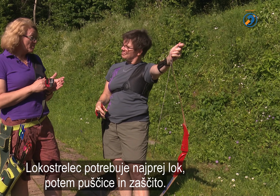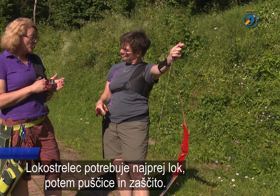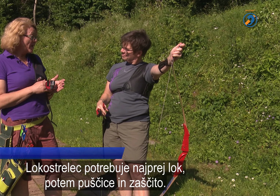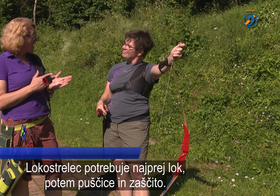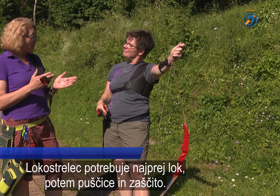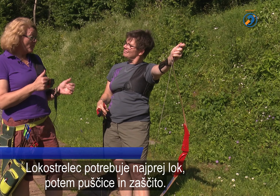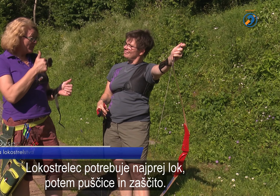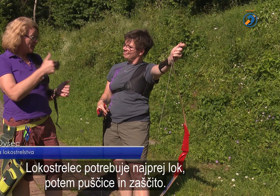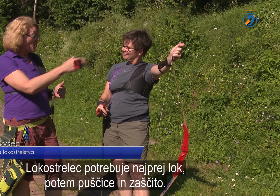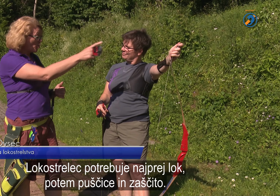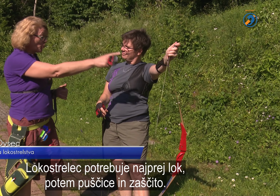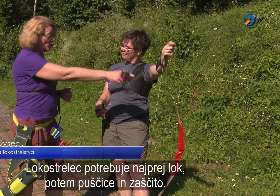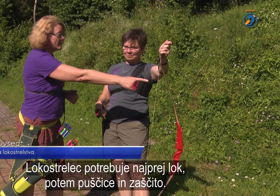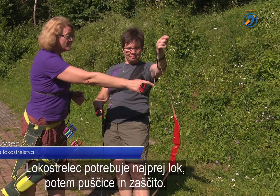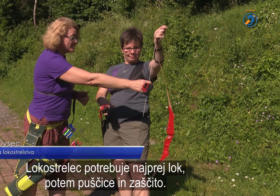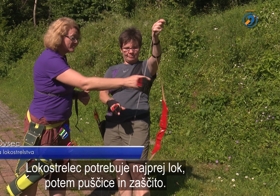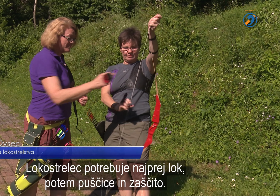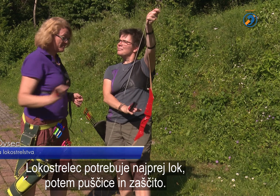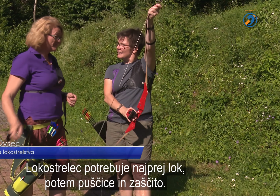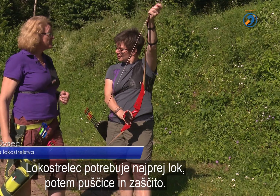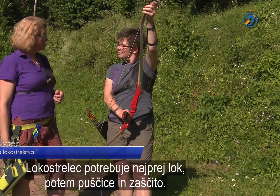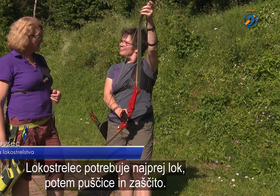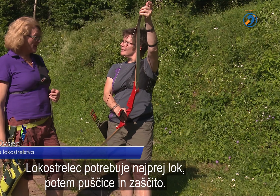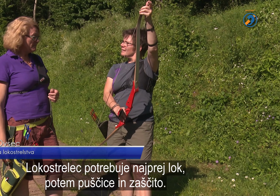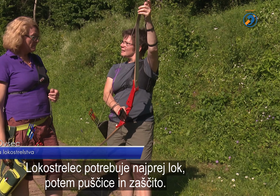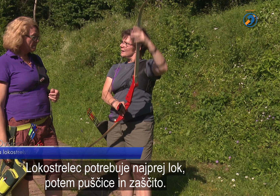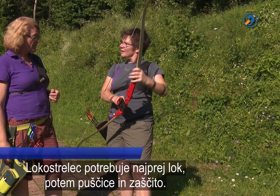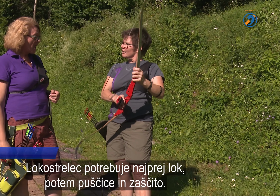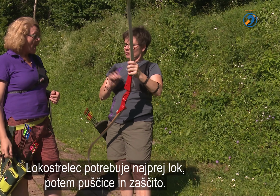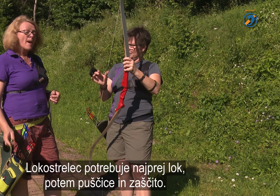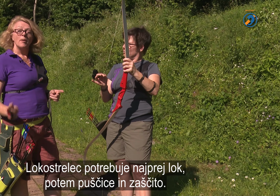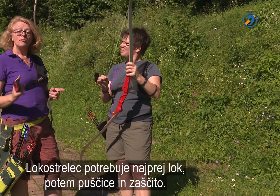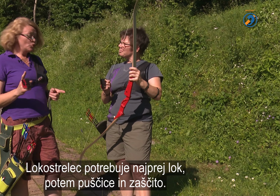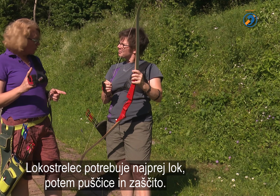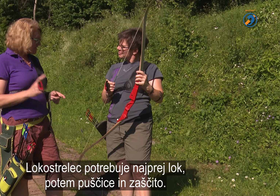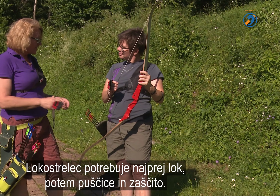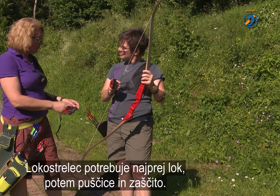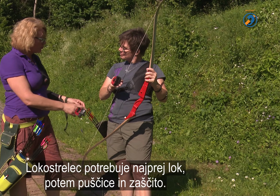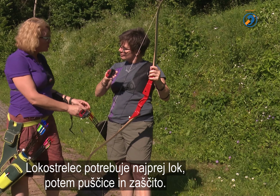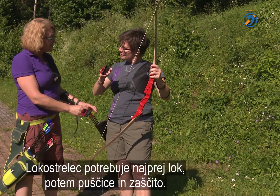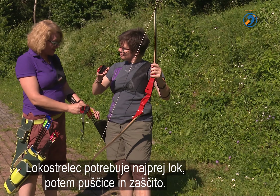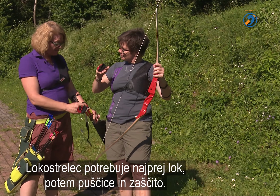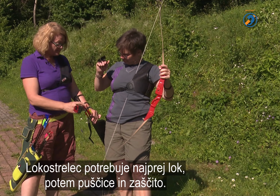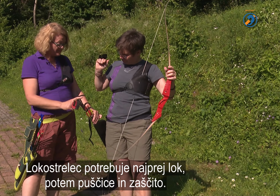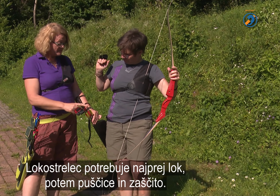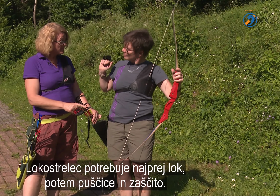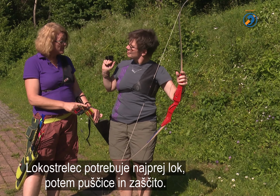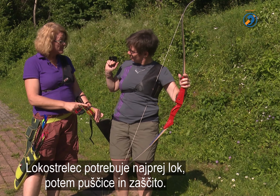Lokostrelec potrebuje evo, prvo lok, ja. Druga stvar